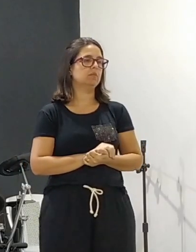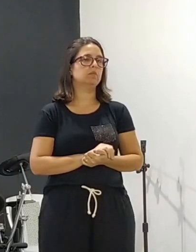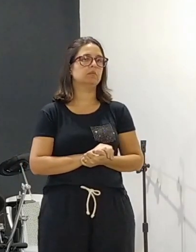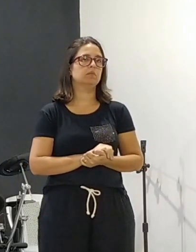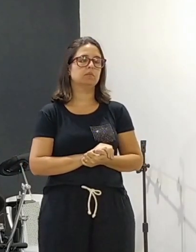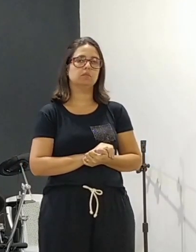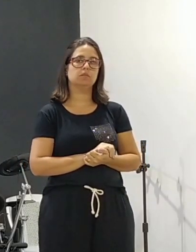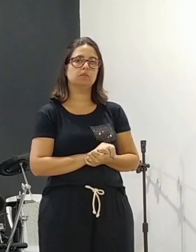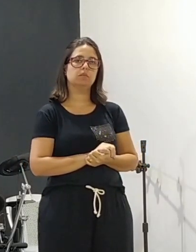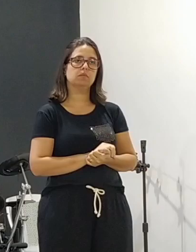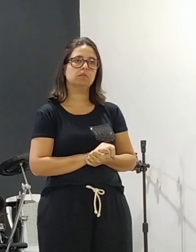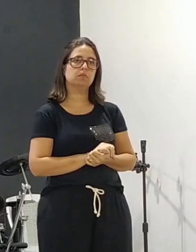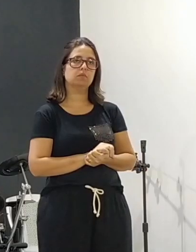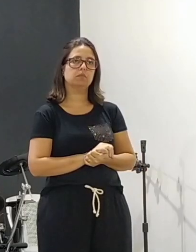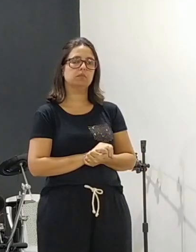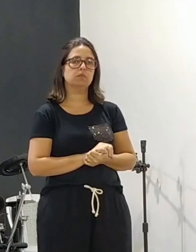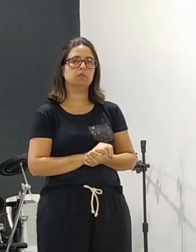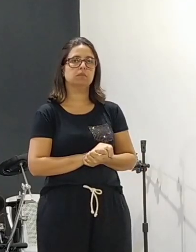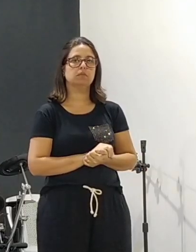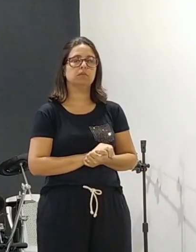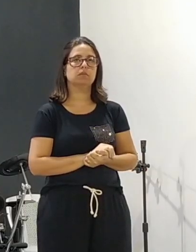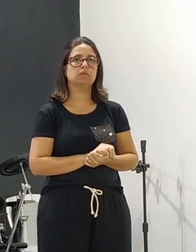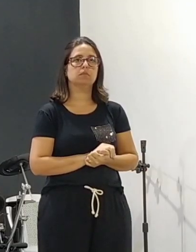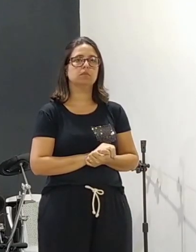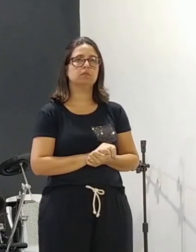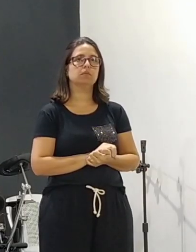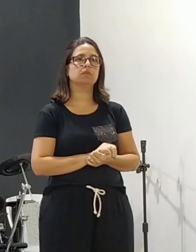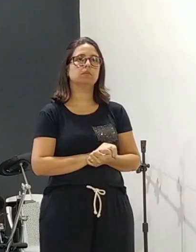Ao invés de apenas